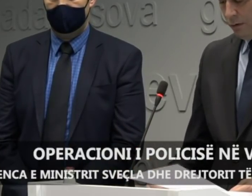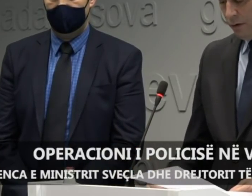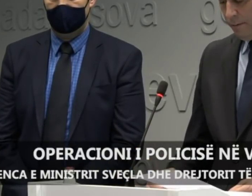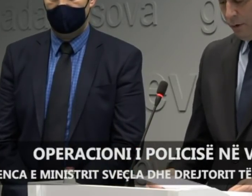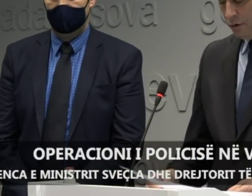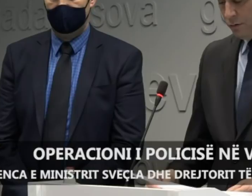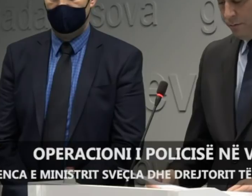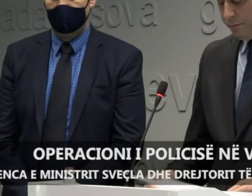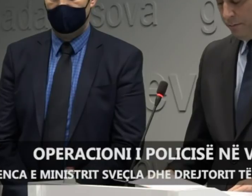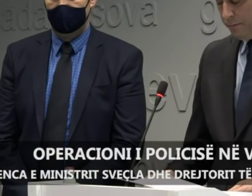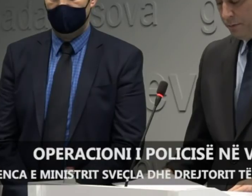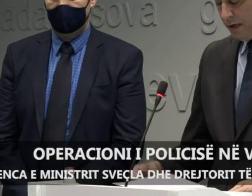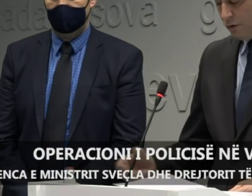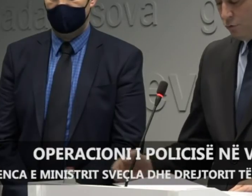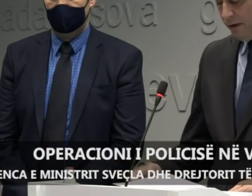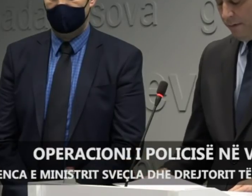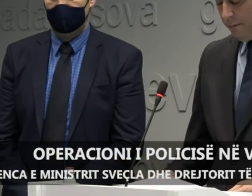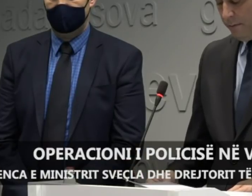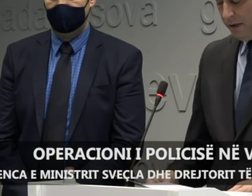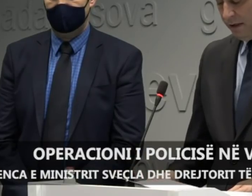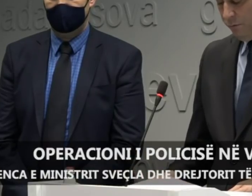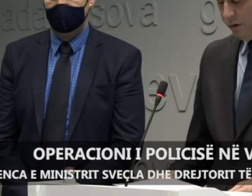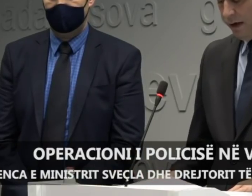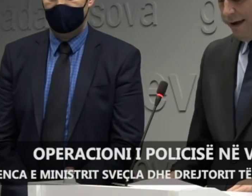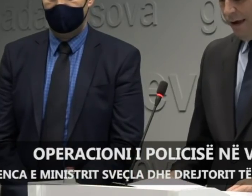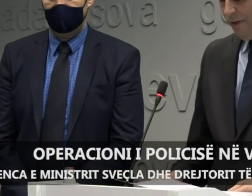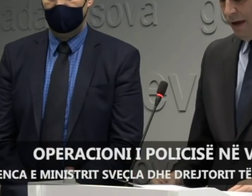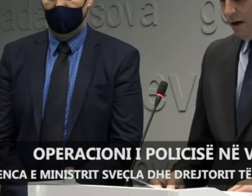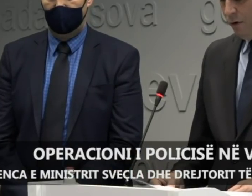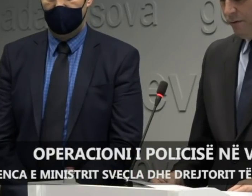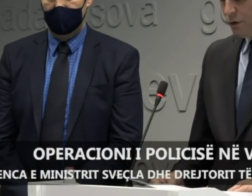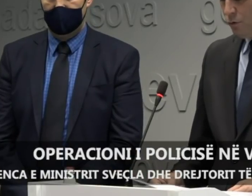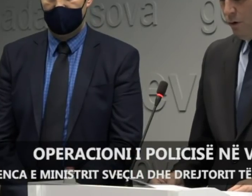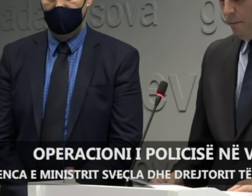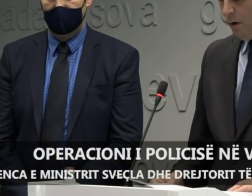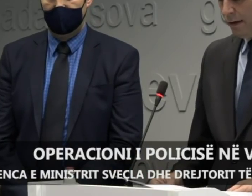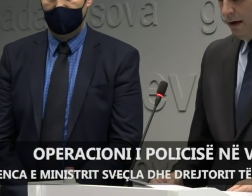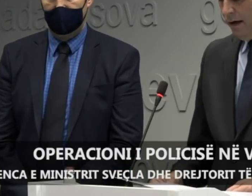disa nga tu kam posë për shkak gjuajtjeve me mjetet forta dhe janë